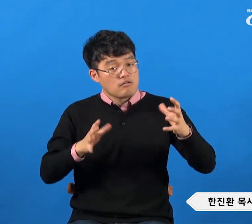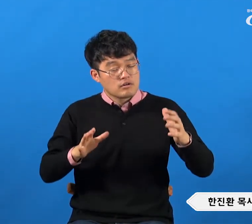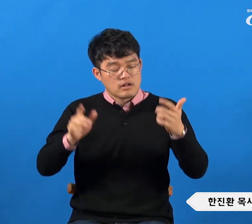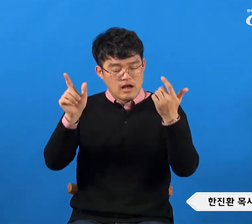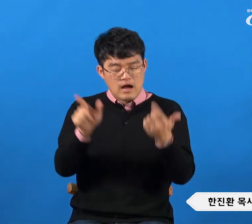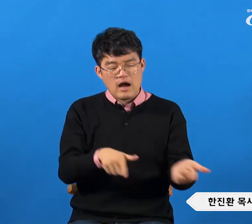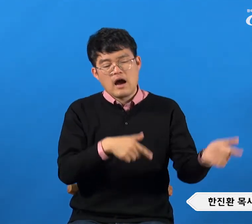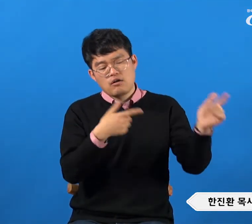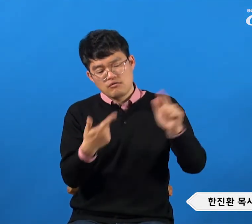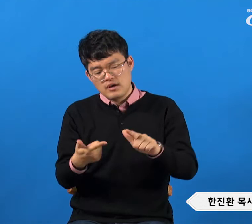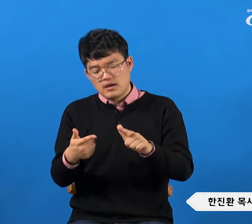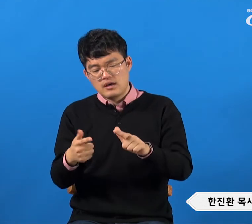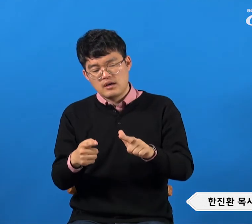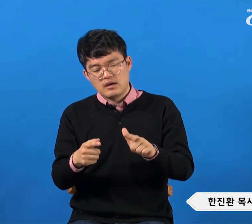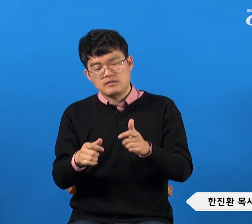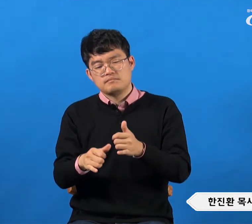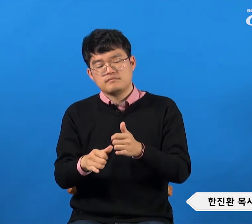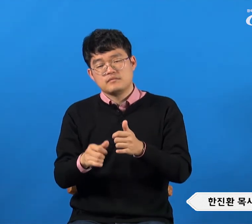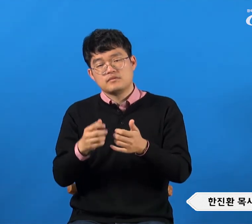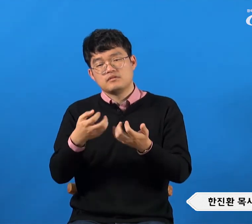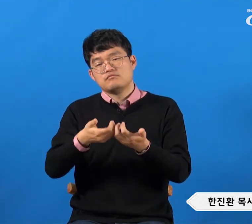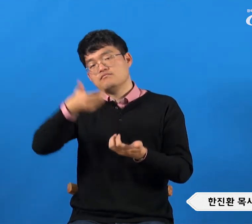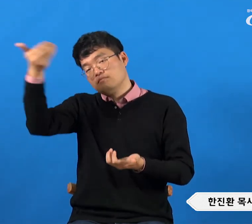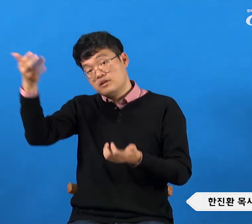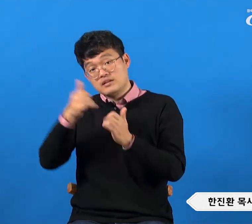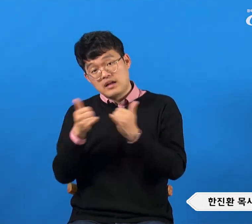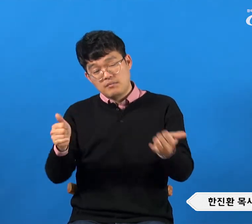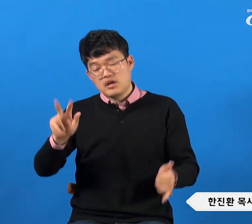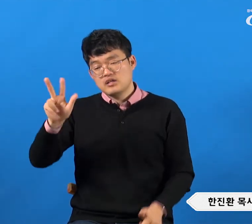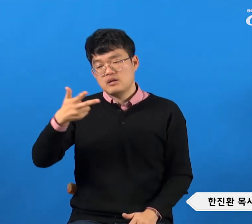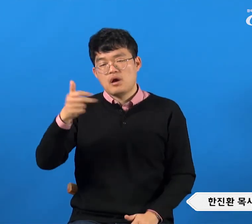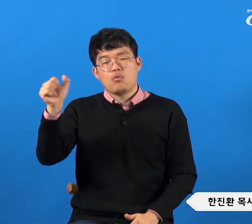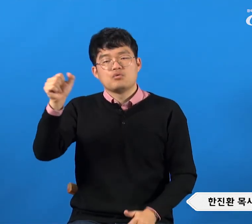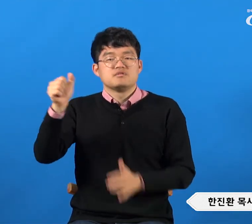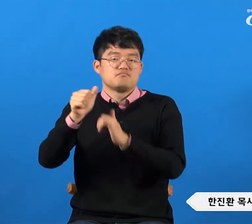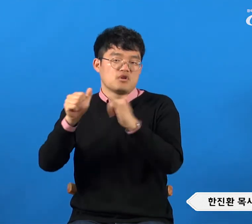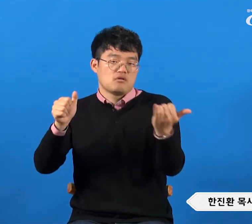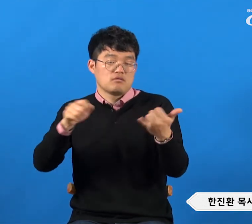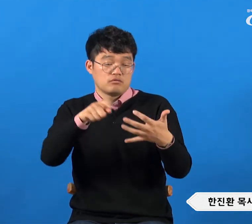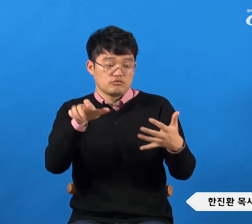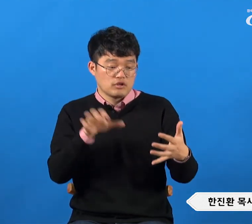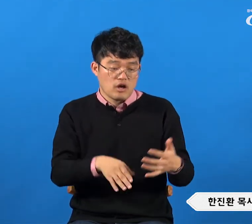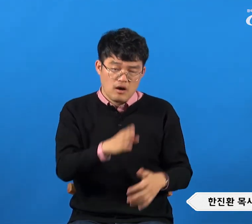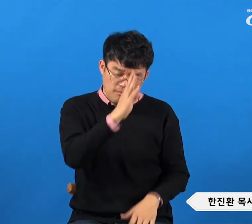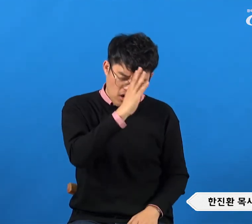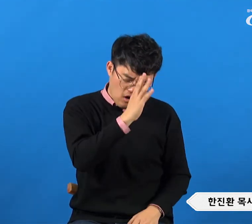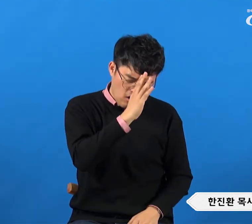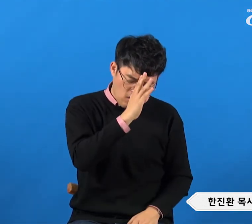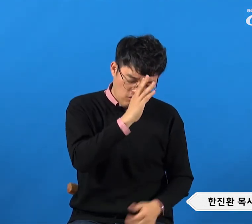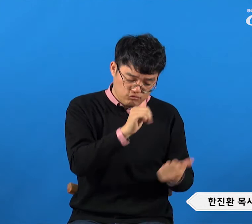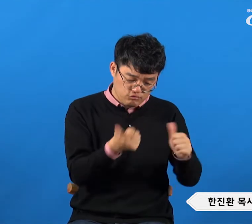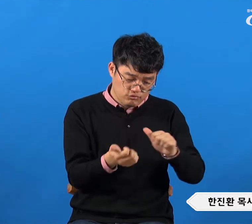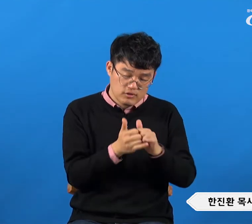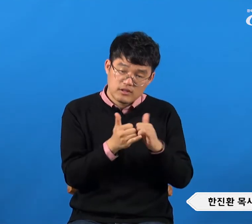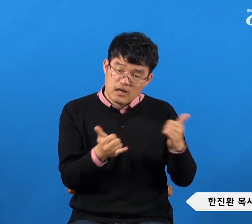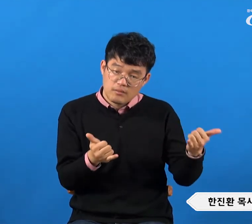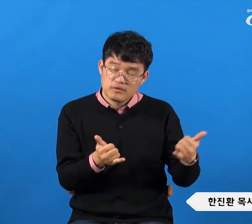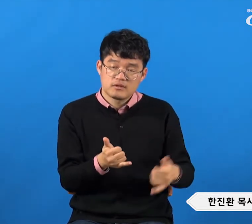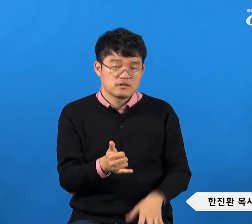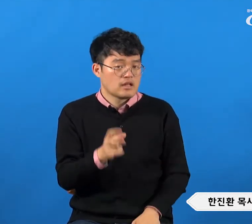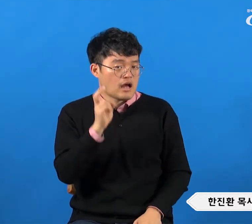사람이 756명입니다. 그 중에 병으로 죽는 사람은 통계가 나와 있지는